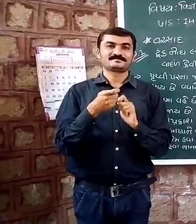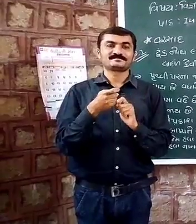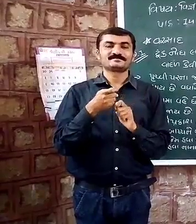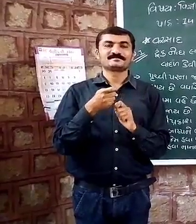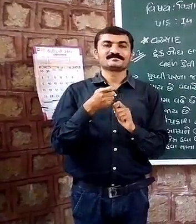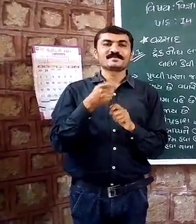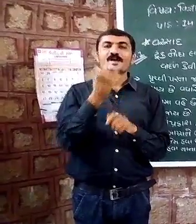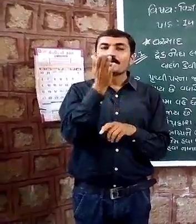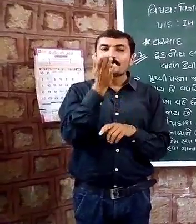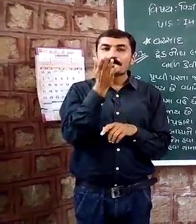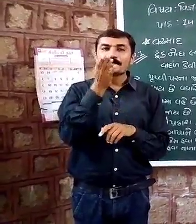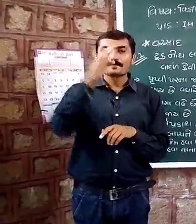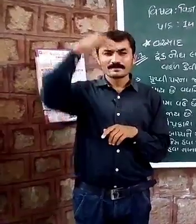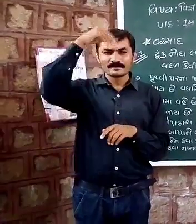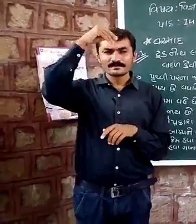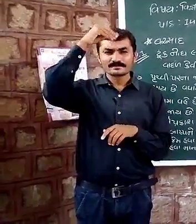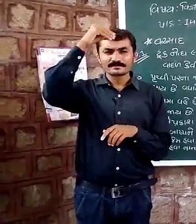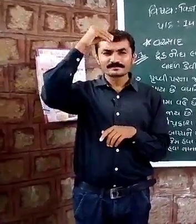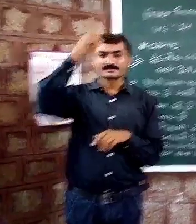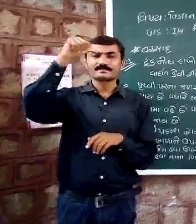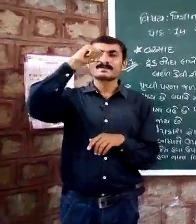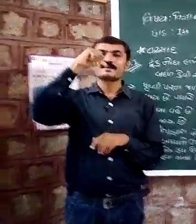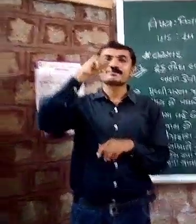એકત્રિત થાય છે.